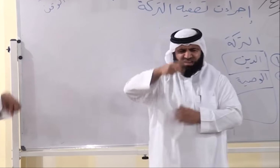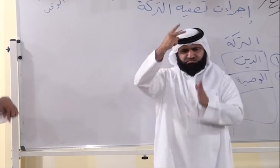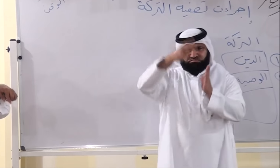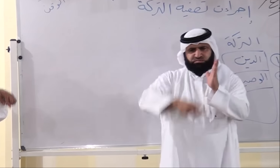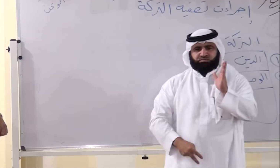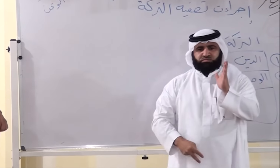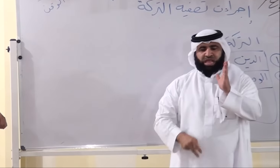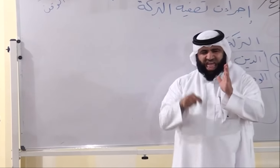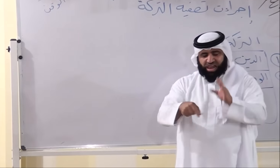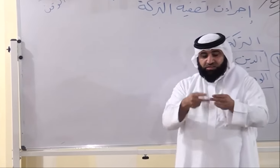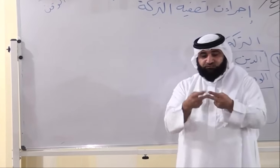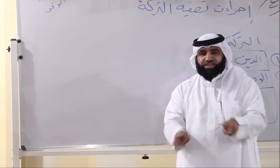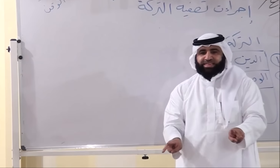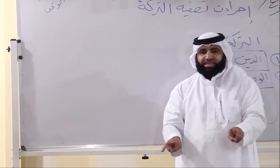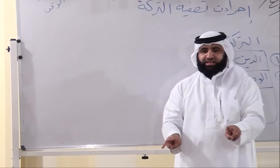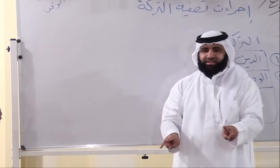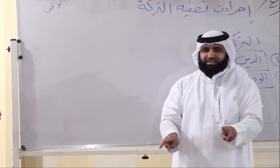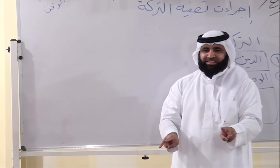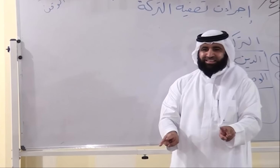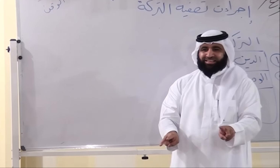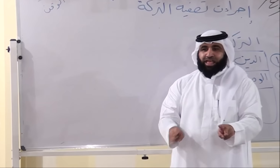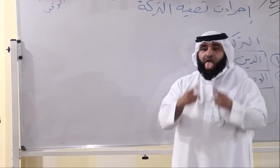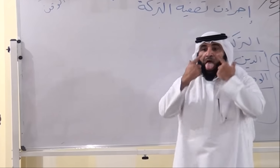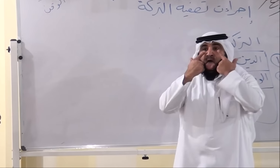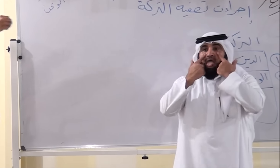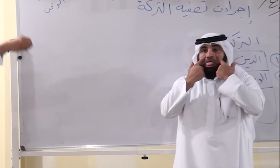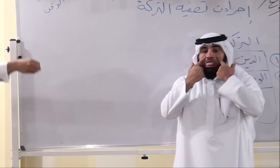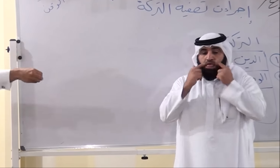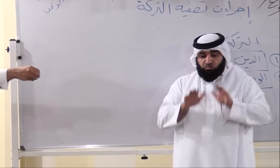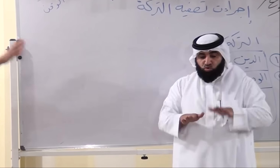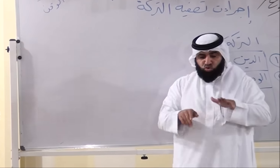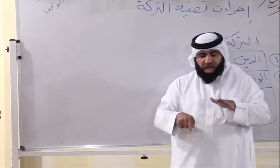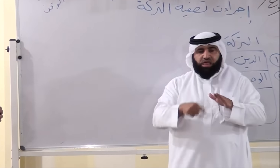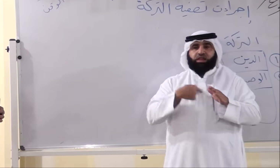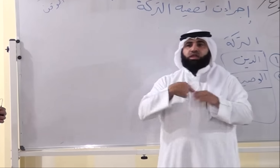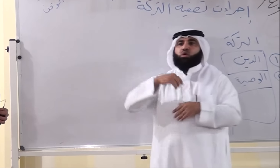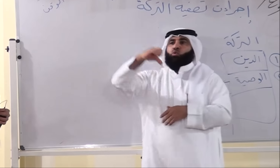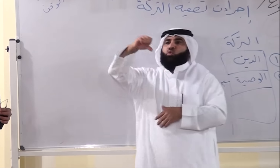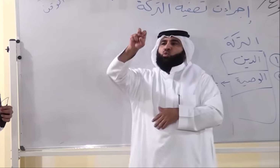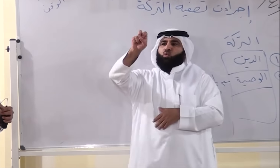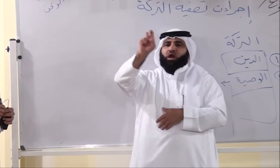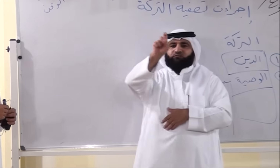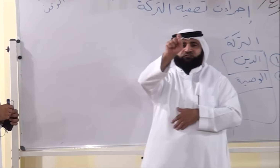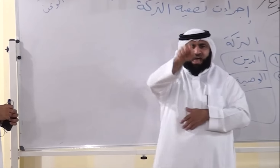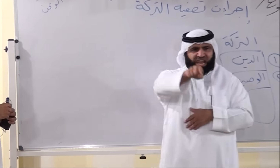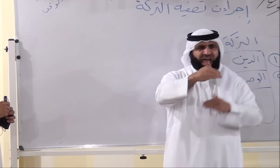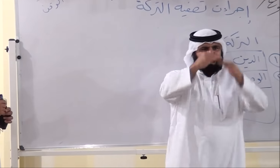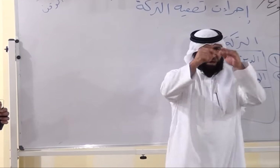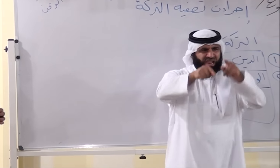ويكون ناجز من الآن، ويخرج من ذمتك من الآن.